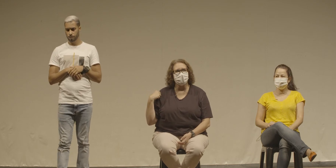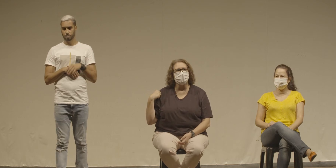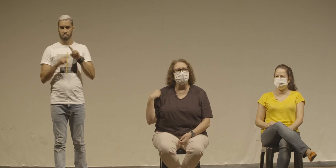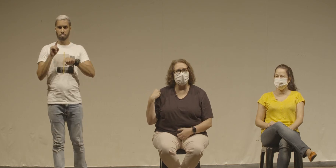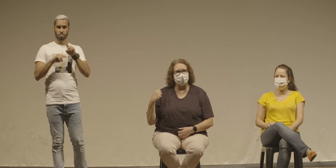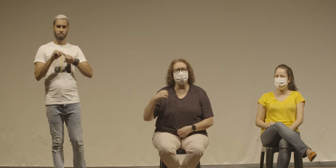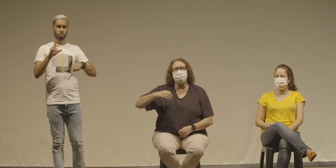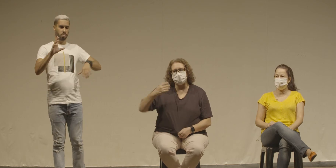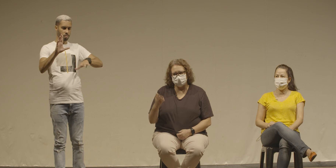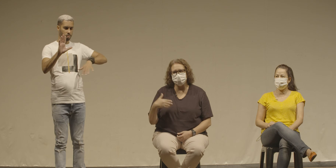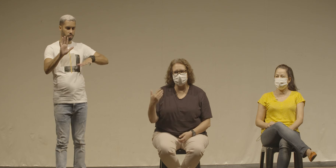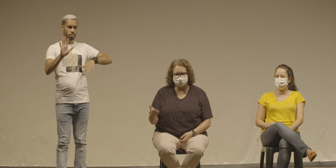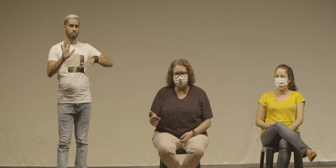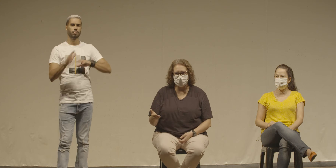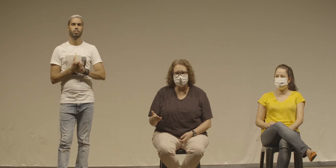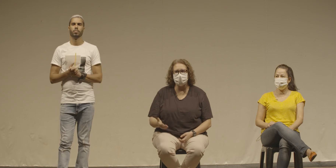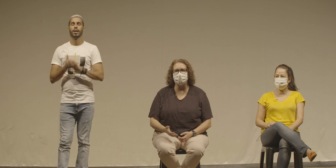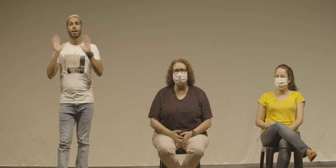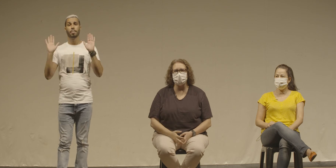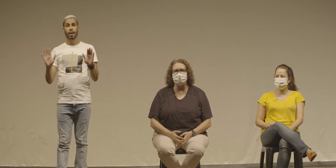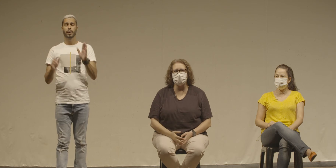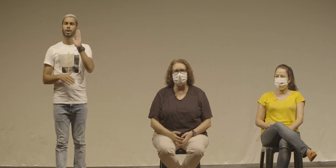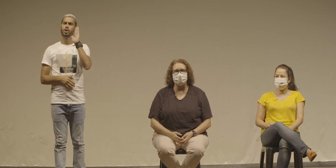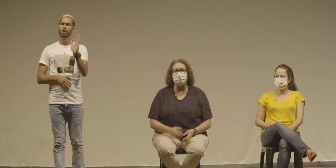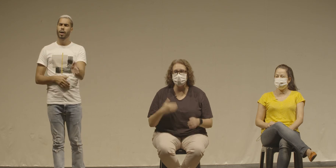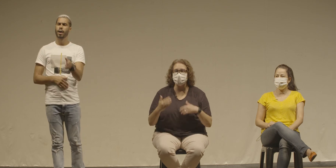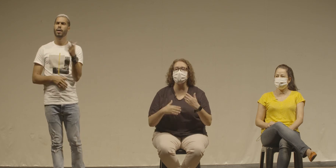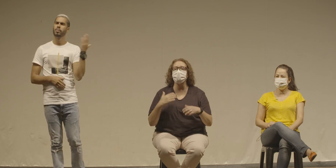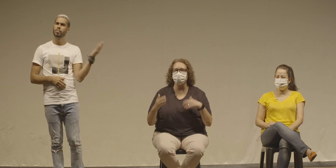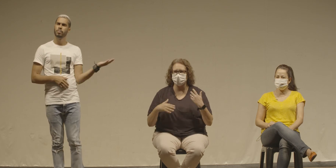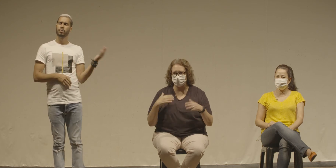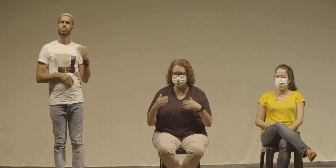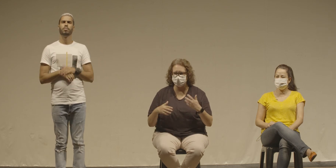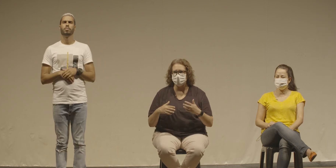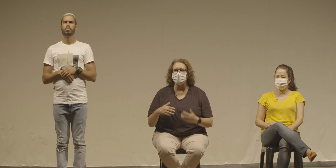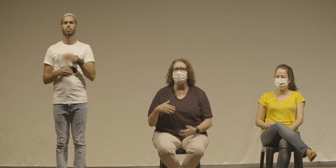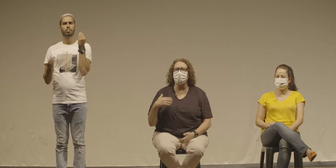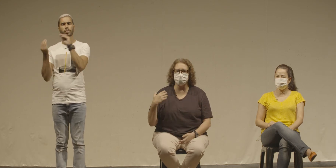chama. Mas ela já está alimentando o